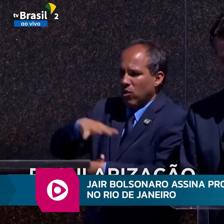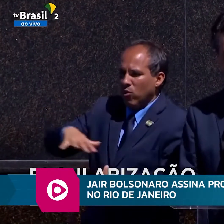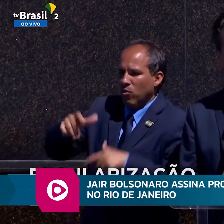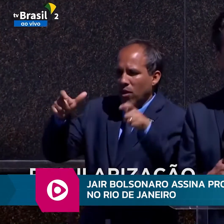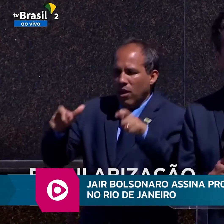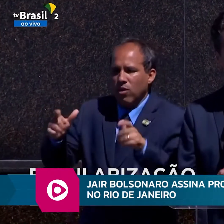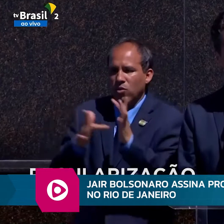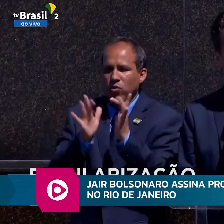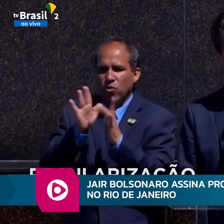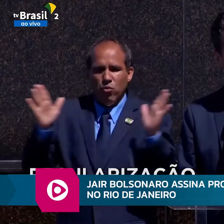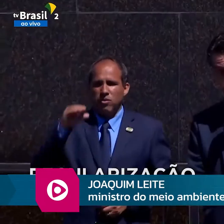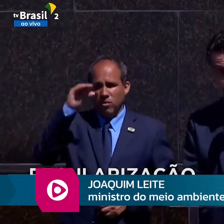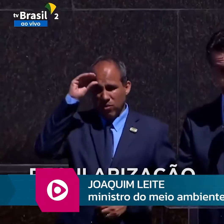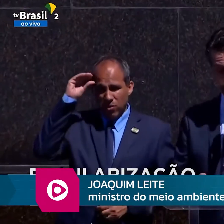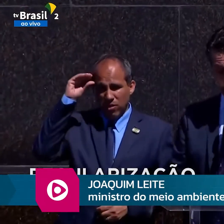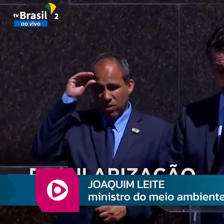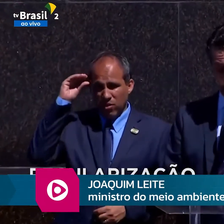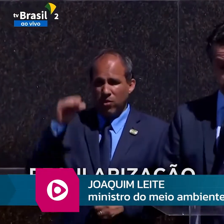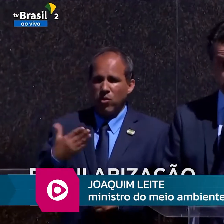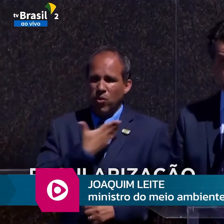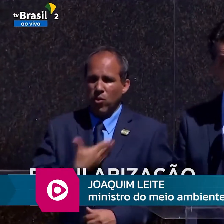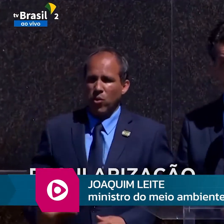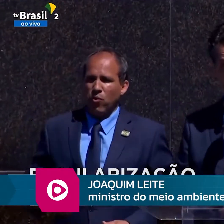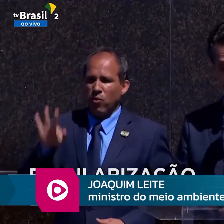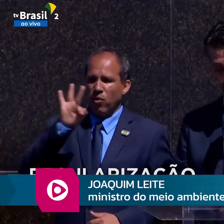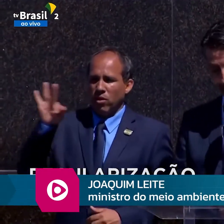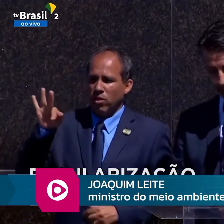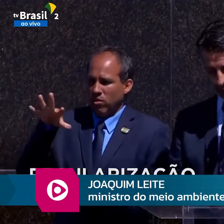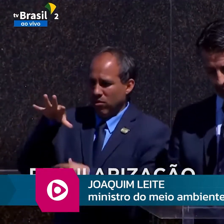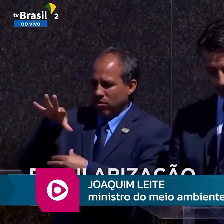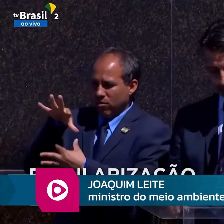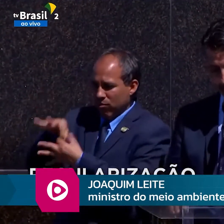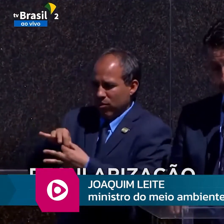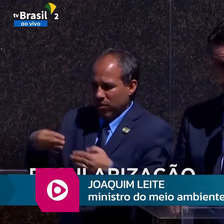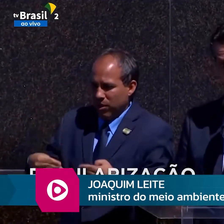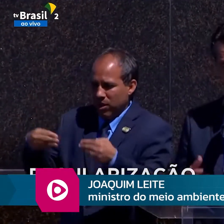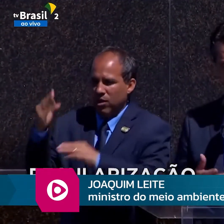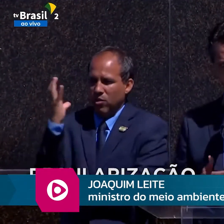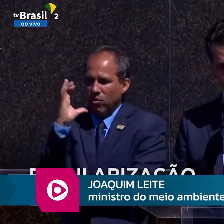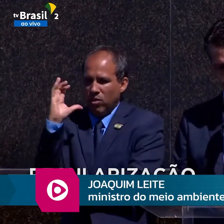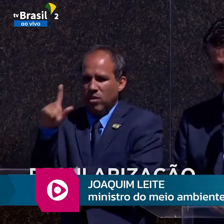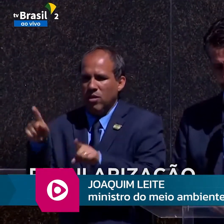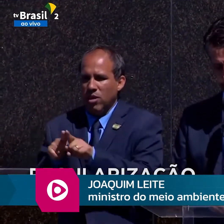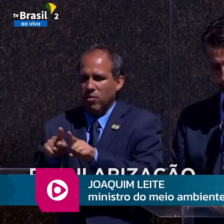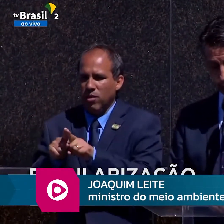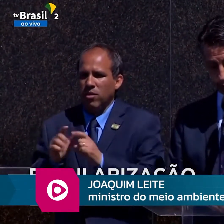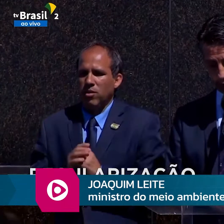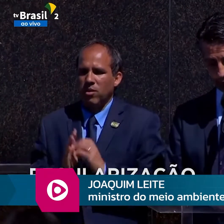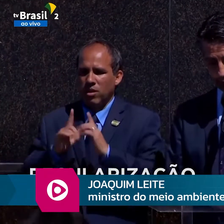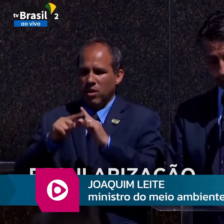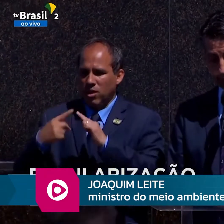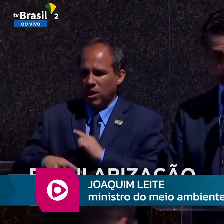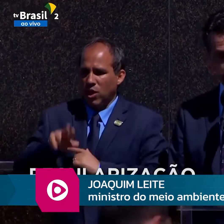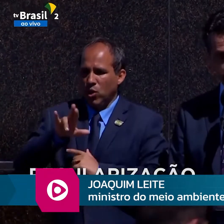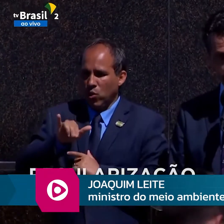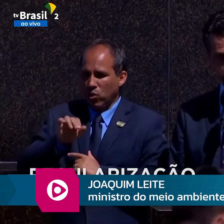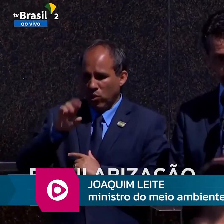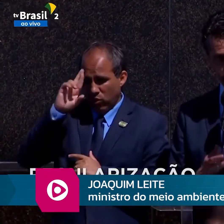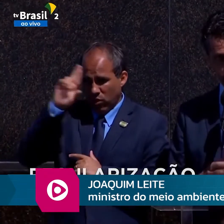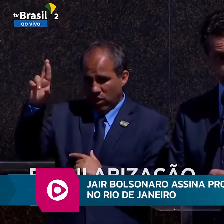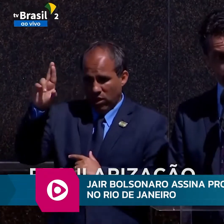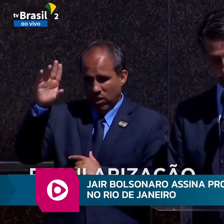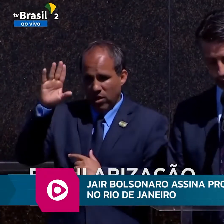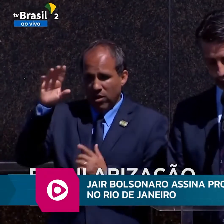melhor gestão para o uso do espaço do Ministério do meio ambiente e da Arquidiocese do Rio de Janeiro